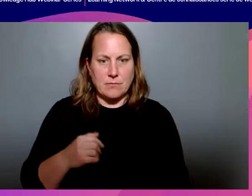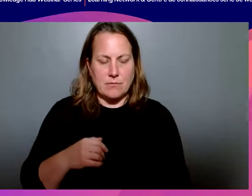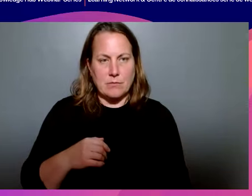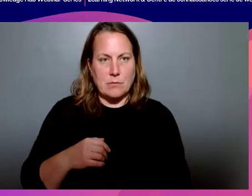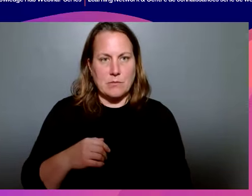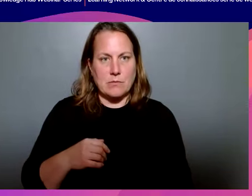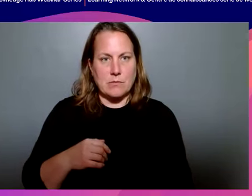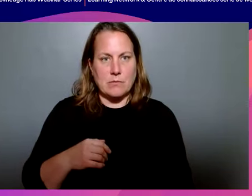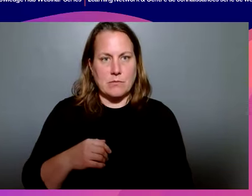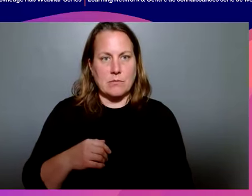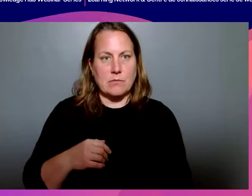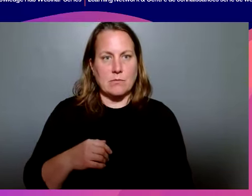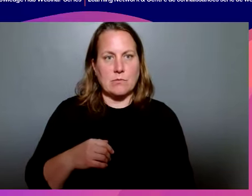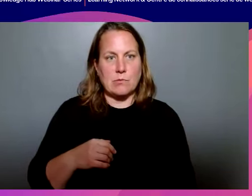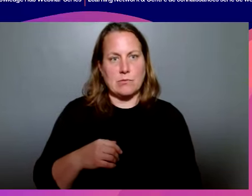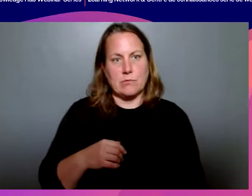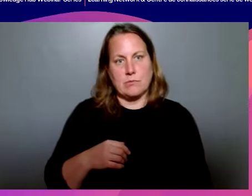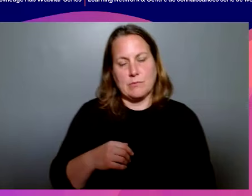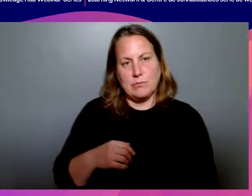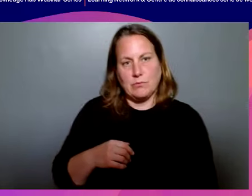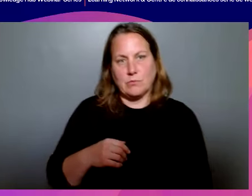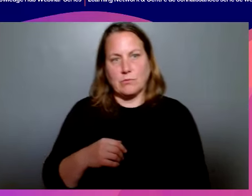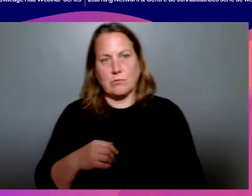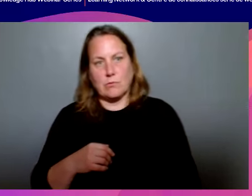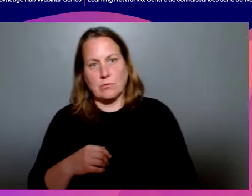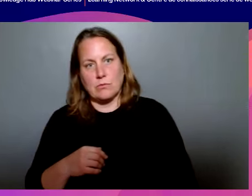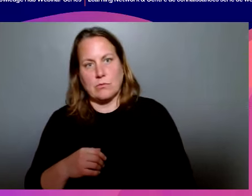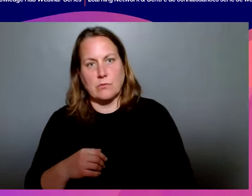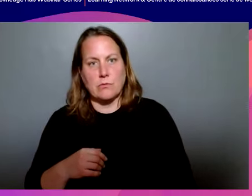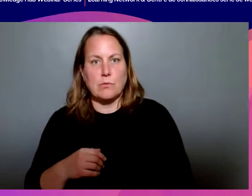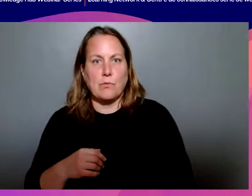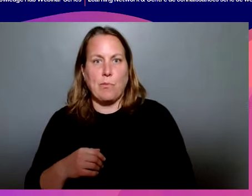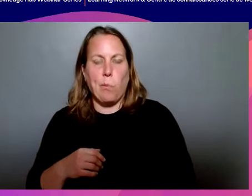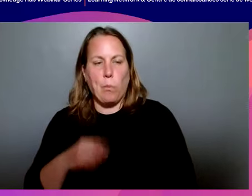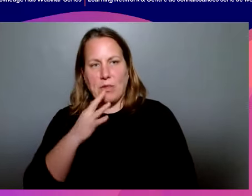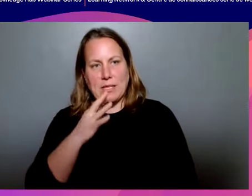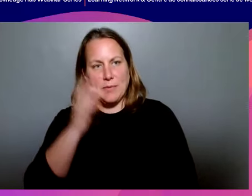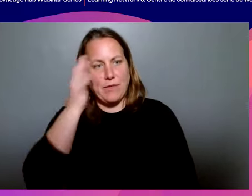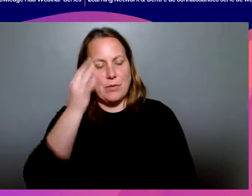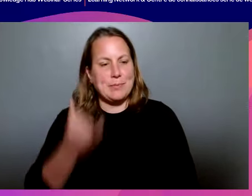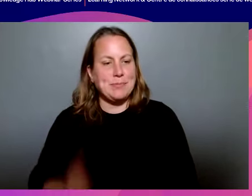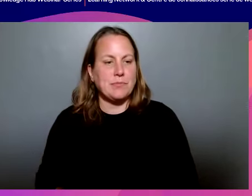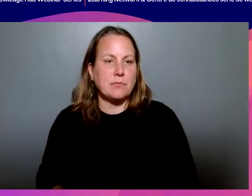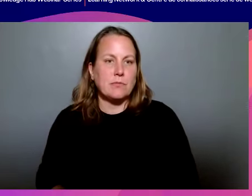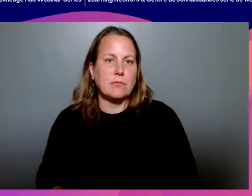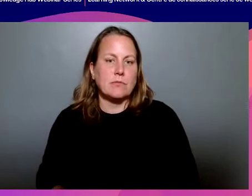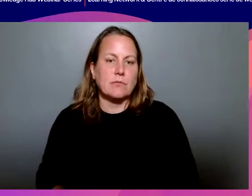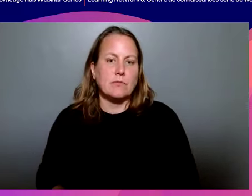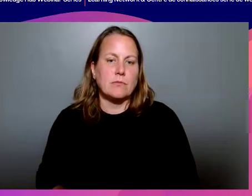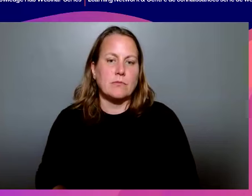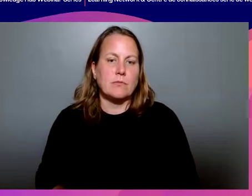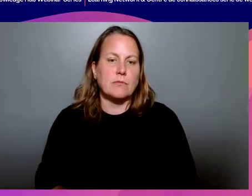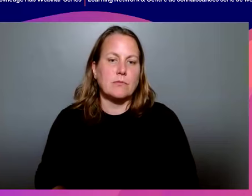interpretation button is on. Quelles sont les meilleures pratiques pour être des alliés dans le milieu de travail en lien avec votre